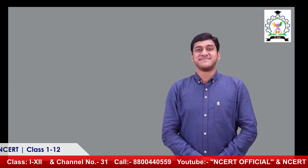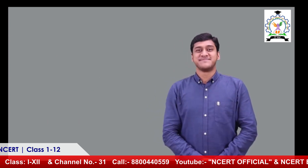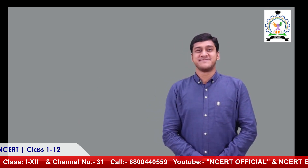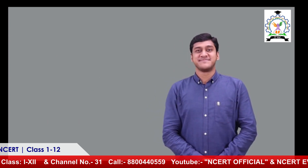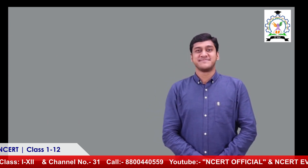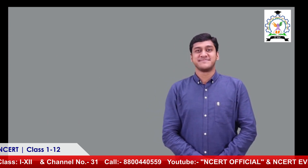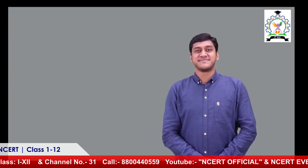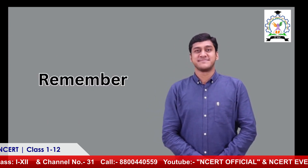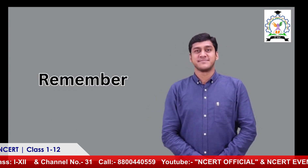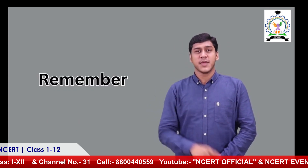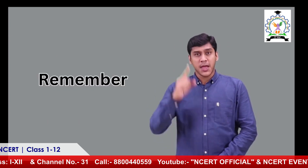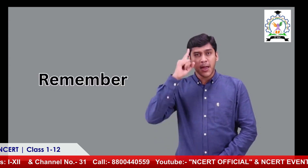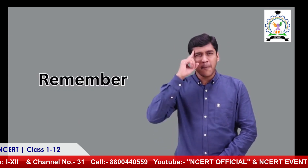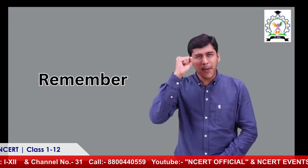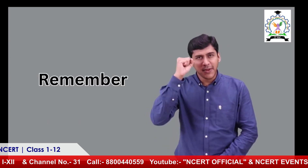जानना,